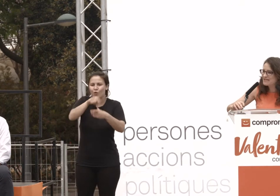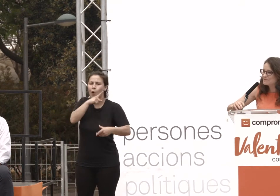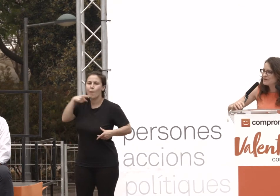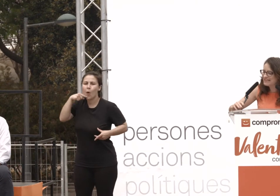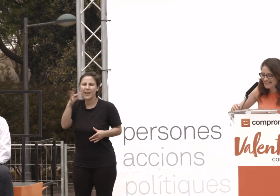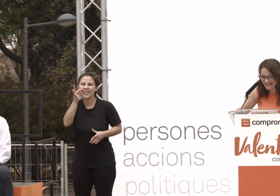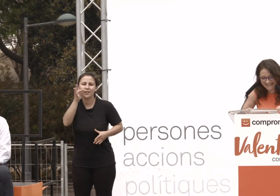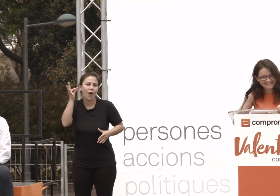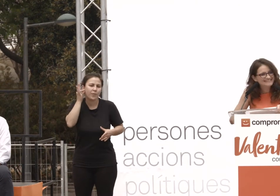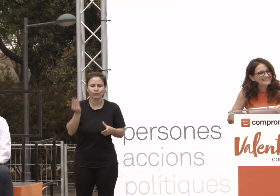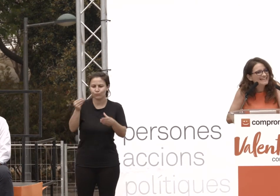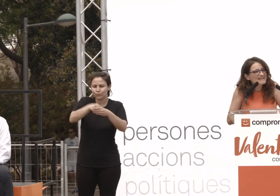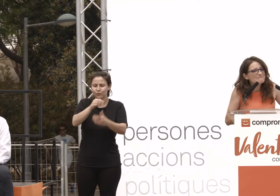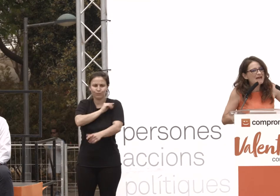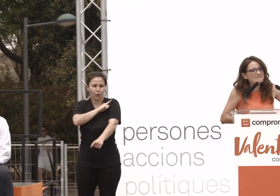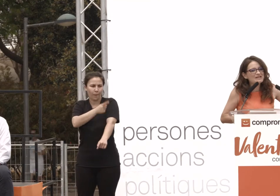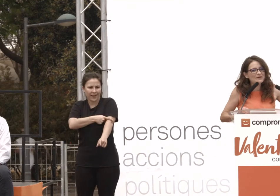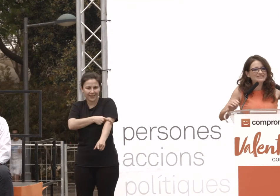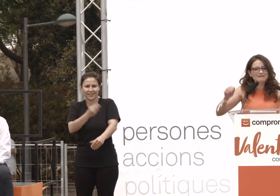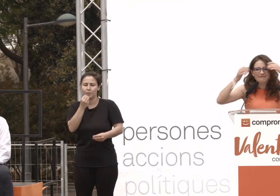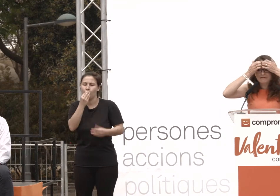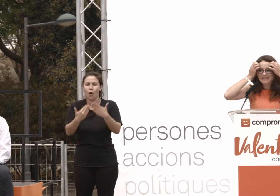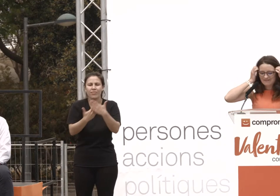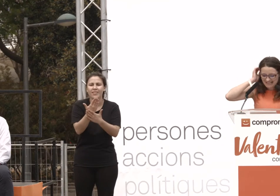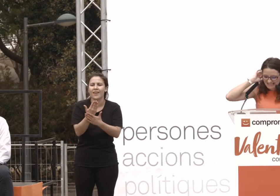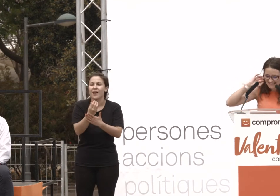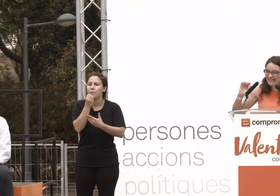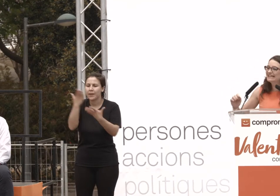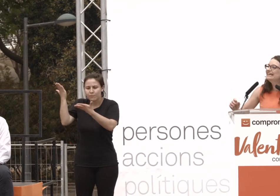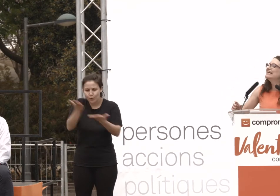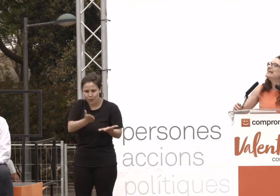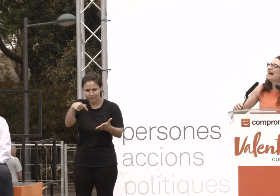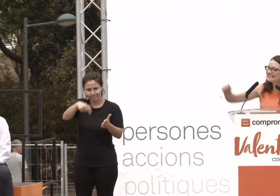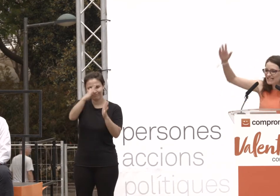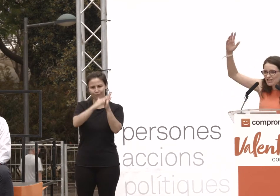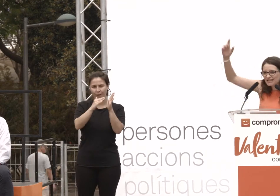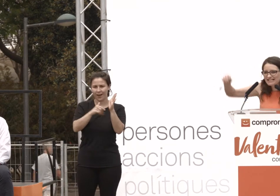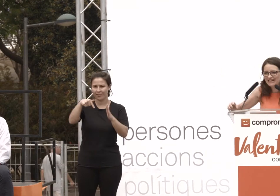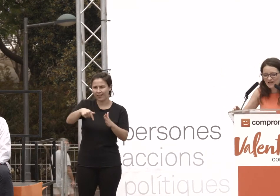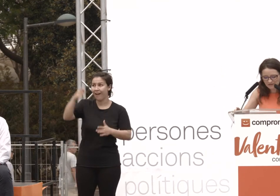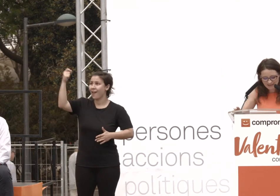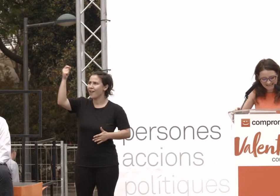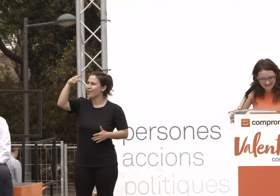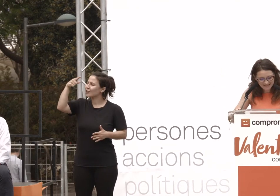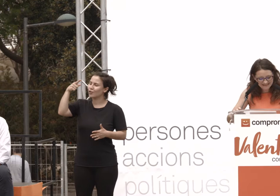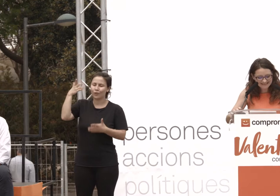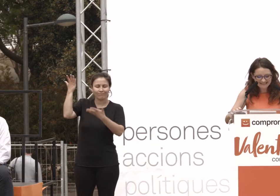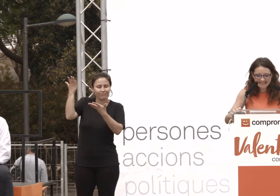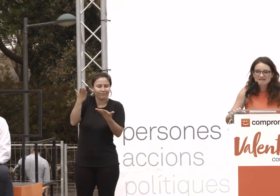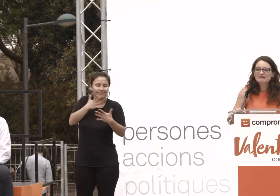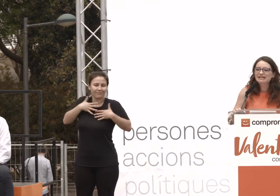de Compromís, bon dia! Benvinguts i benvingudes a València. Hasta el sol ens està donant una